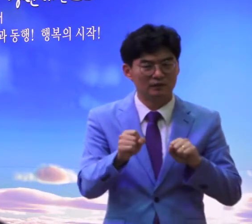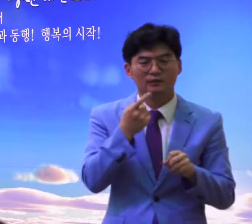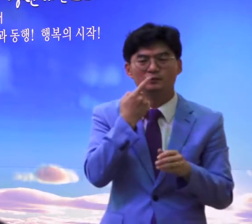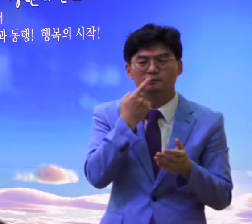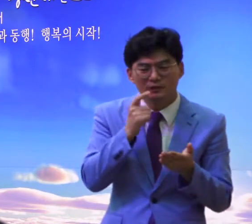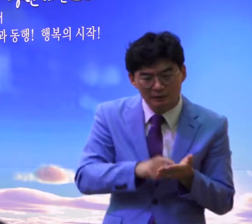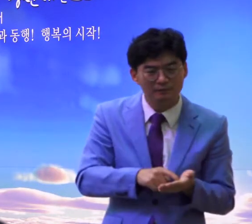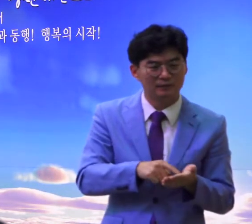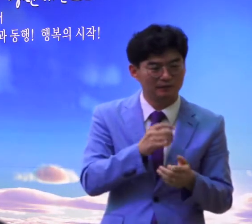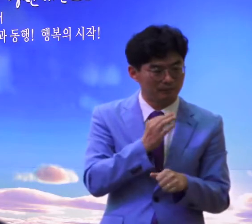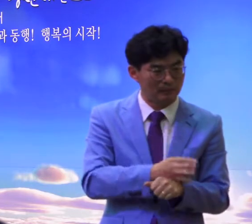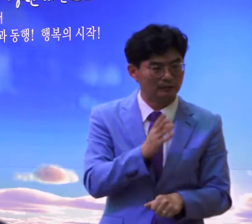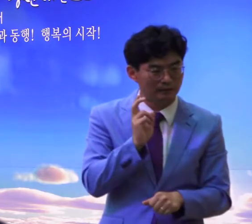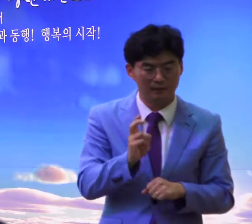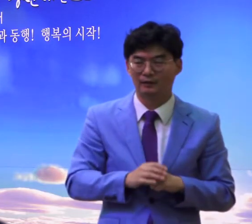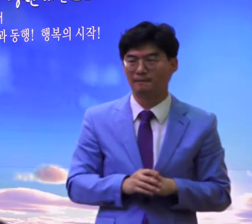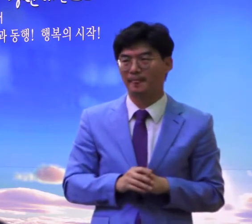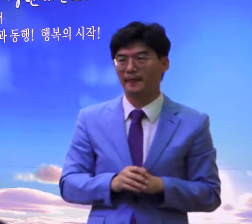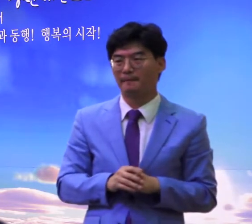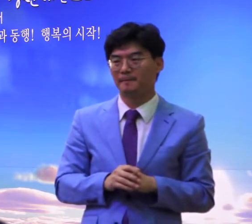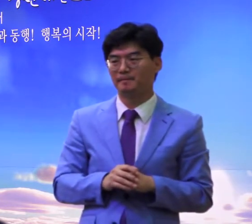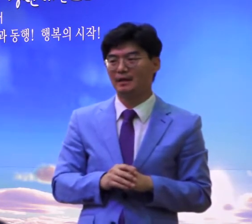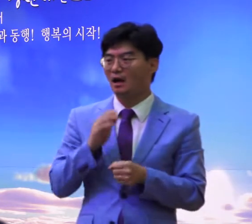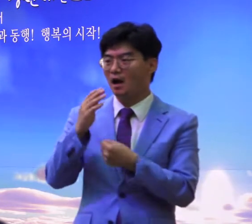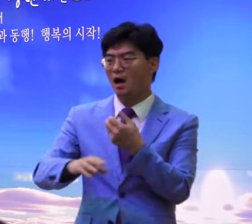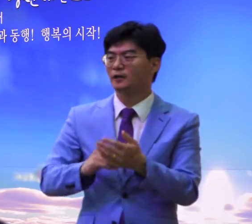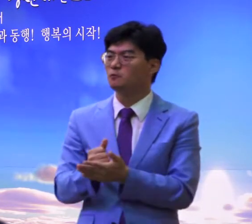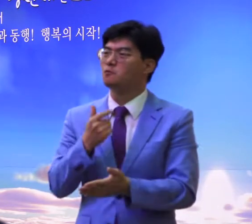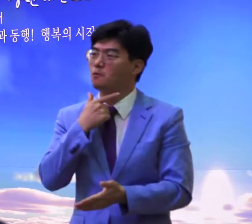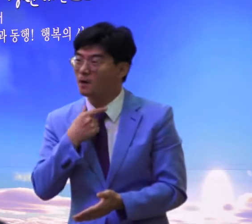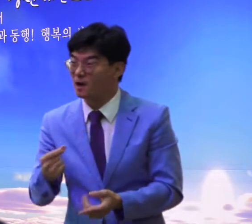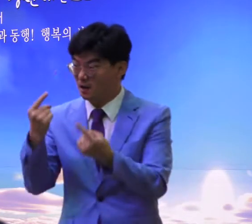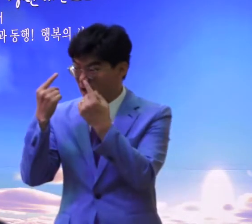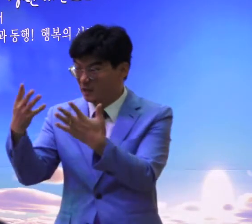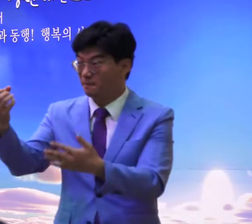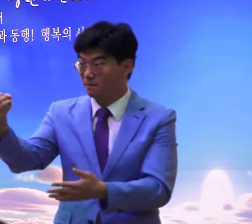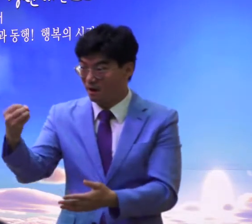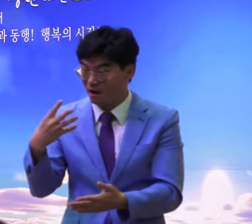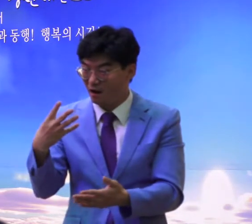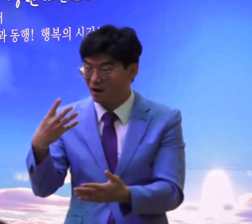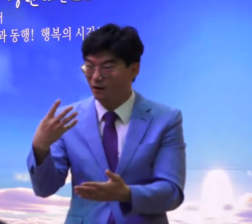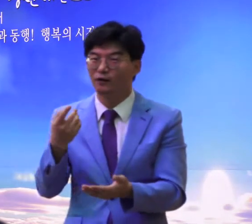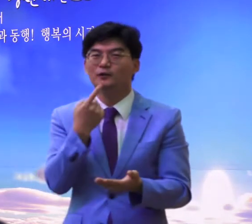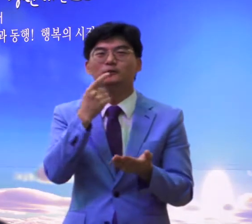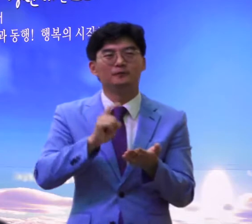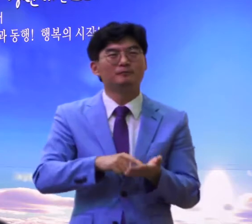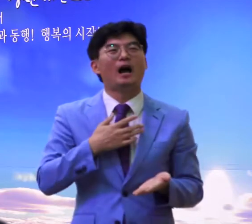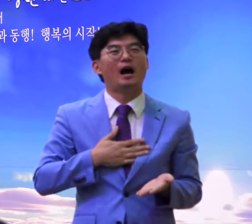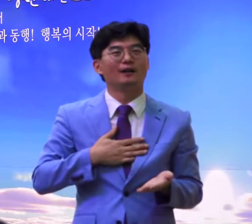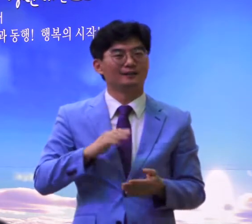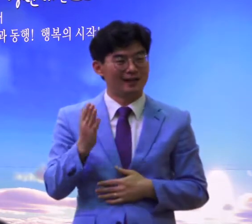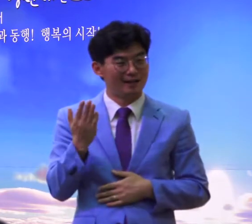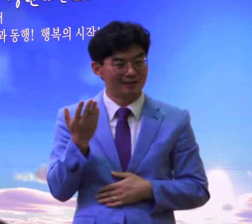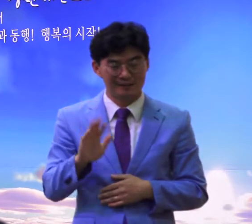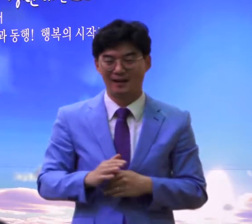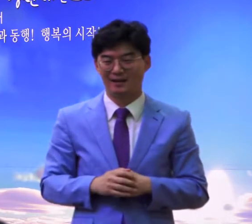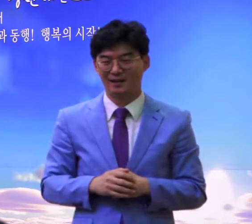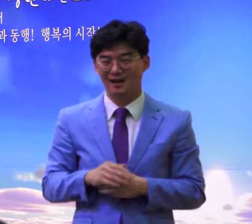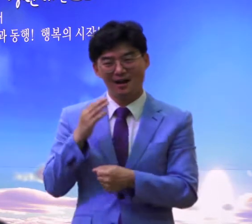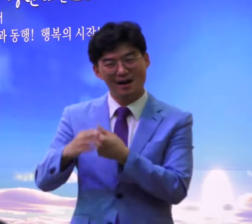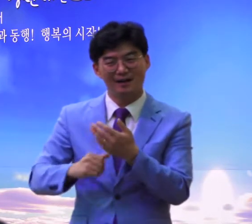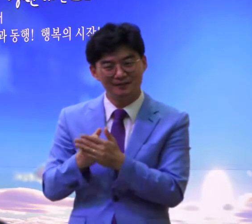얼마나 좋을까 라고 생각해 보신 적 있으십니까? 그런 생각을 해본 적이 있습니다. 하나님 계획을 알면